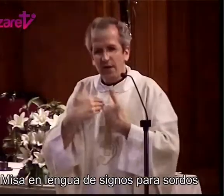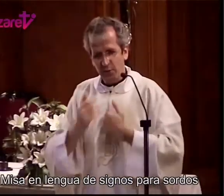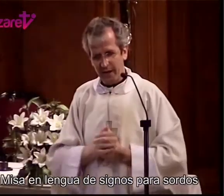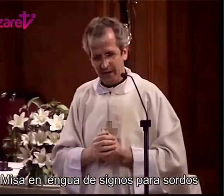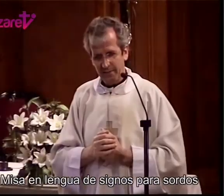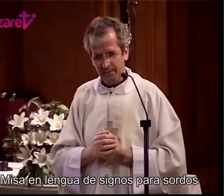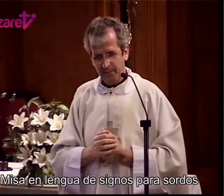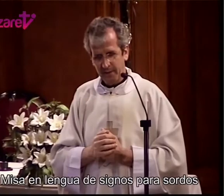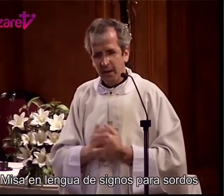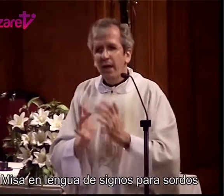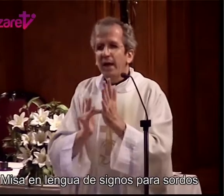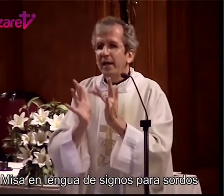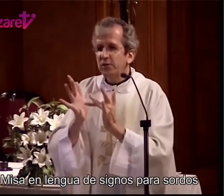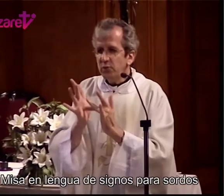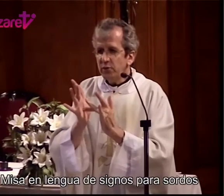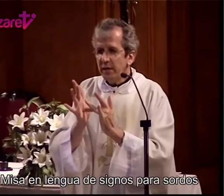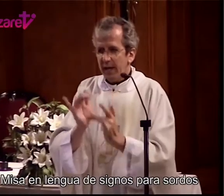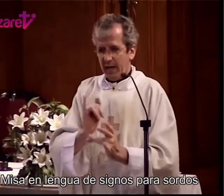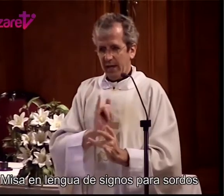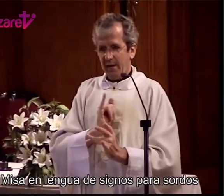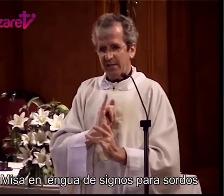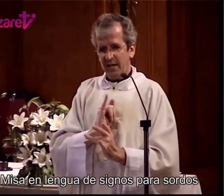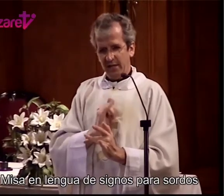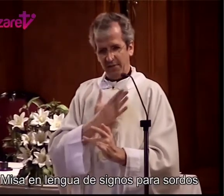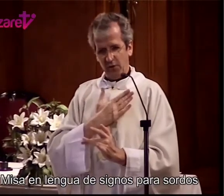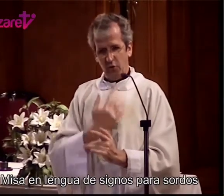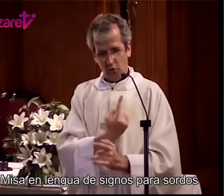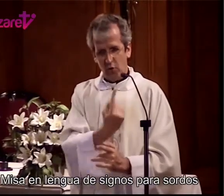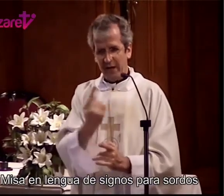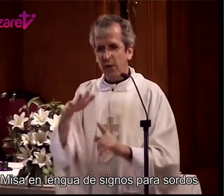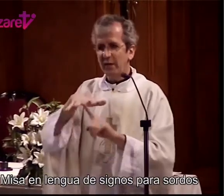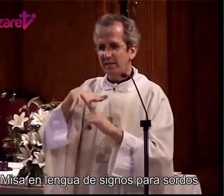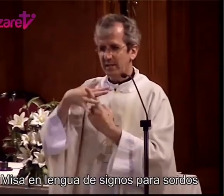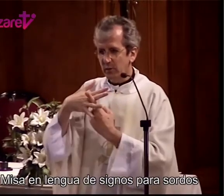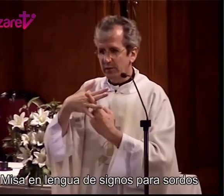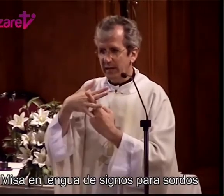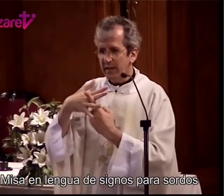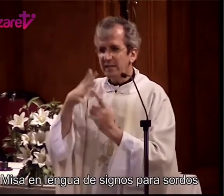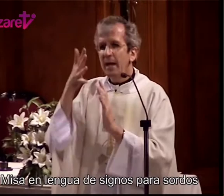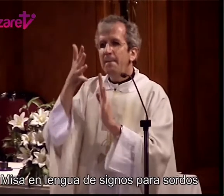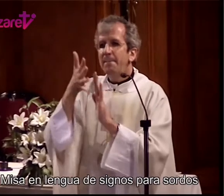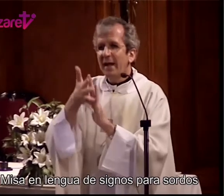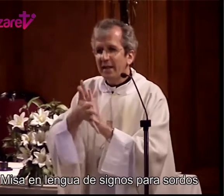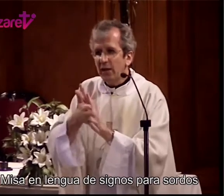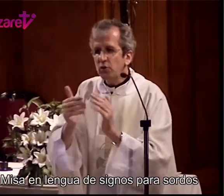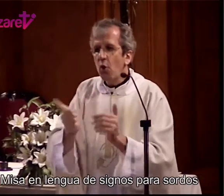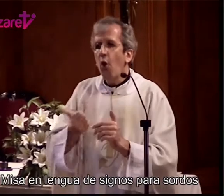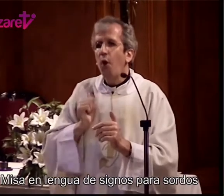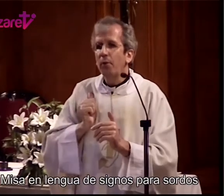ayudar? Jesús, ¿en qué se identificó con cada una de esas circunstancias para darnos